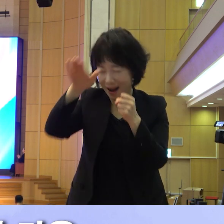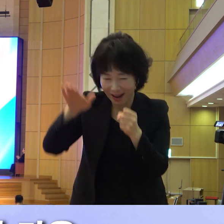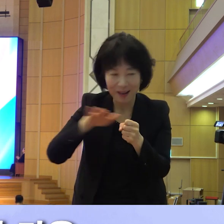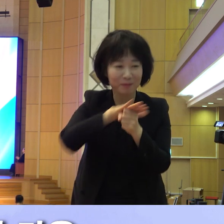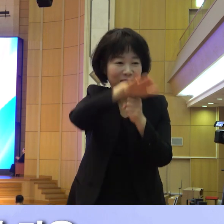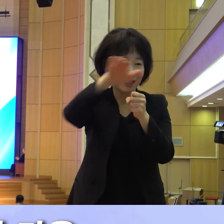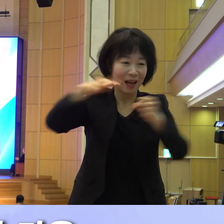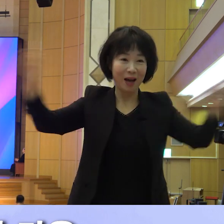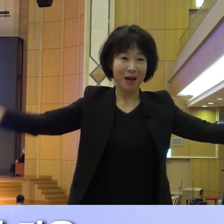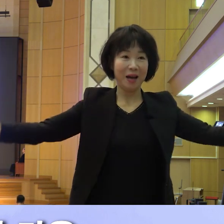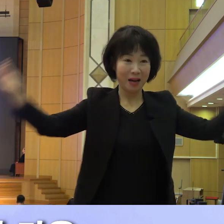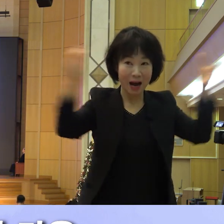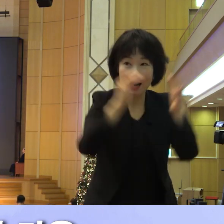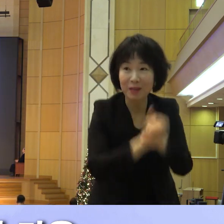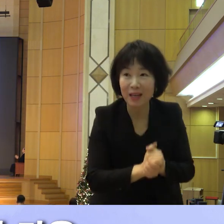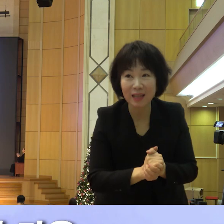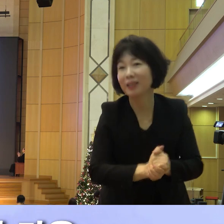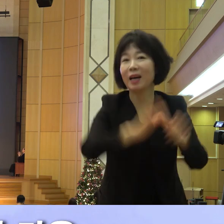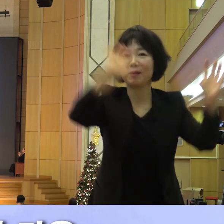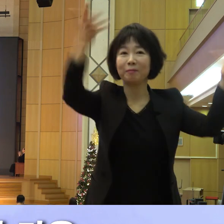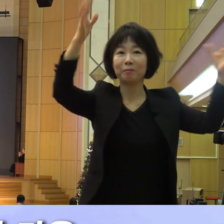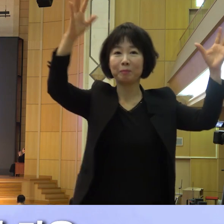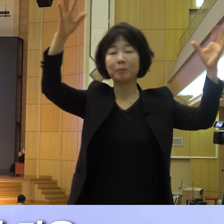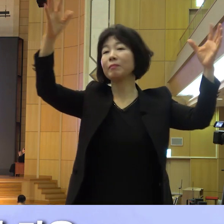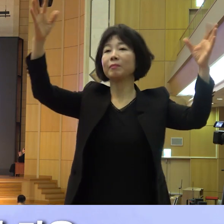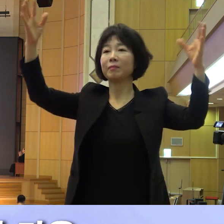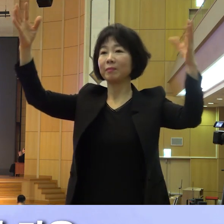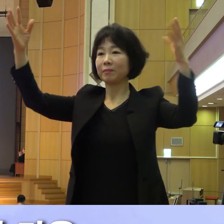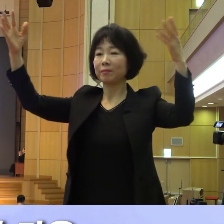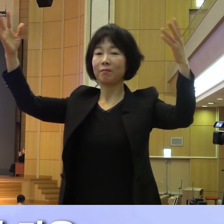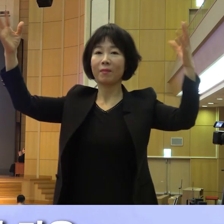사랑합니다. 아멘. 예수님께 영광의 박수 올리시겠습니다. 할렐루야.